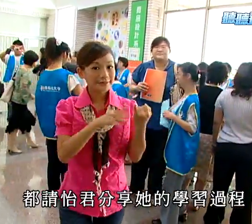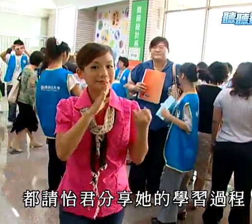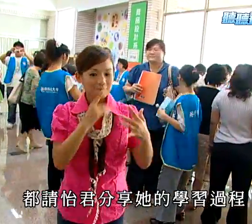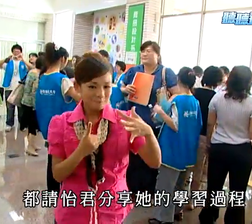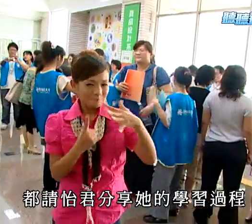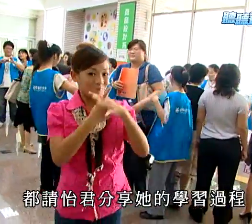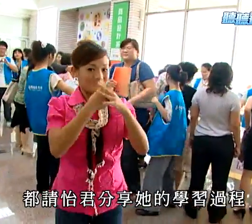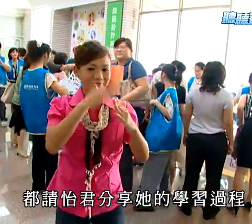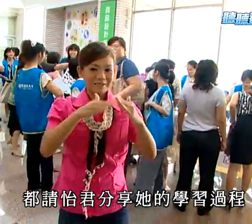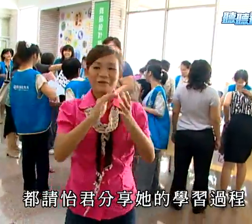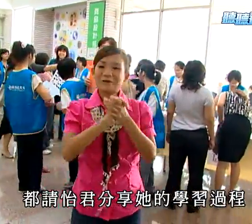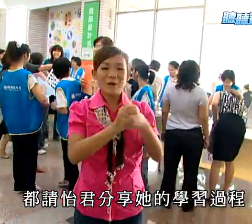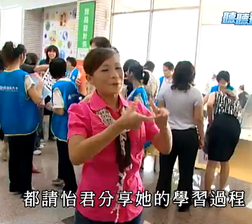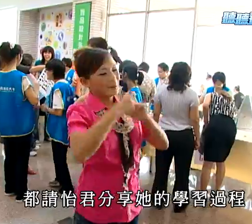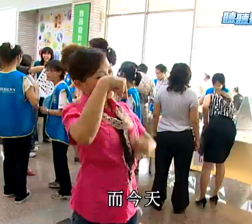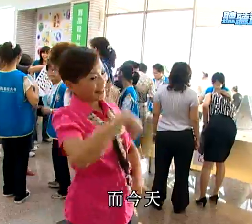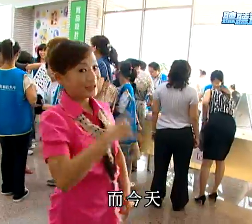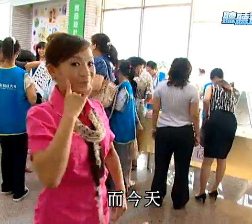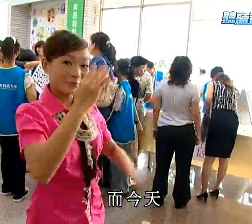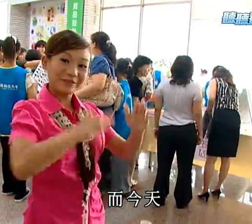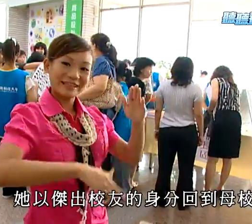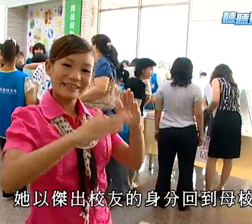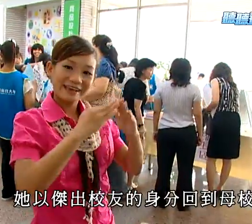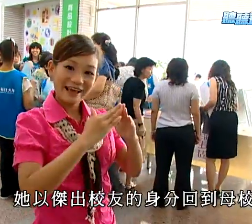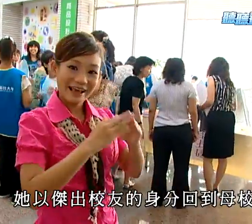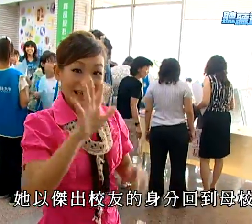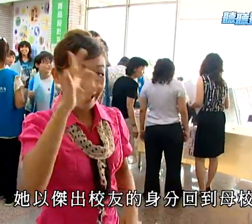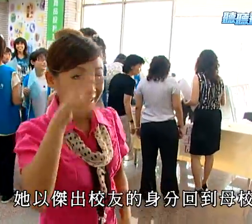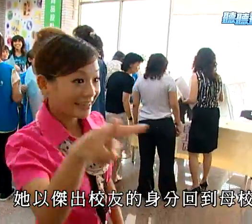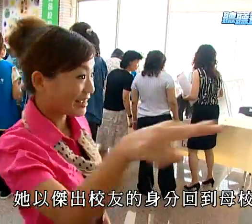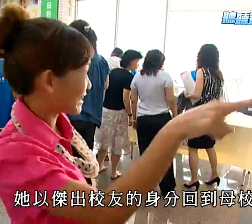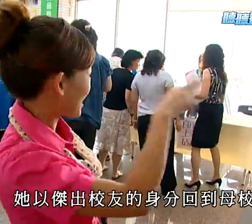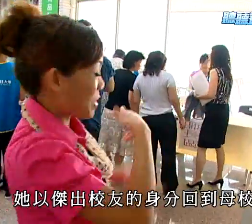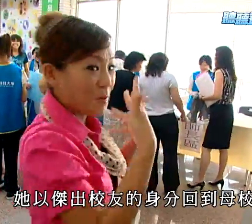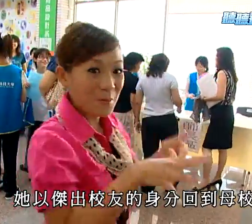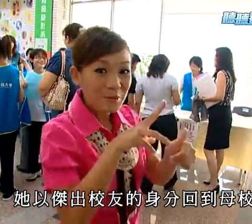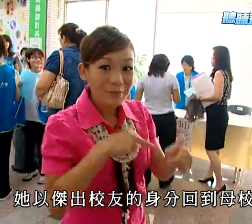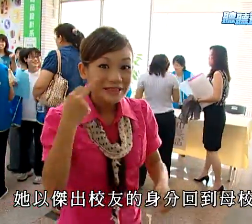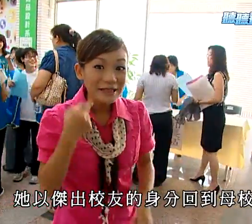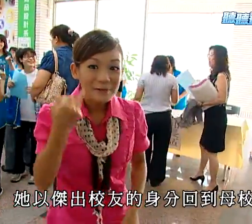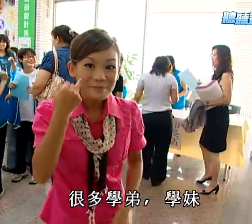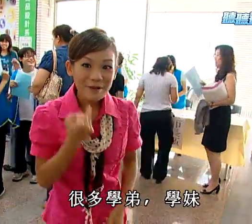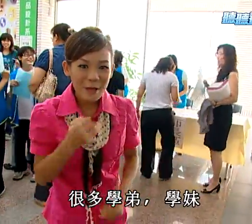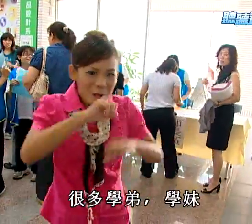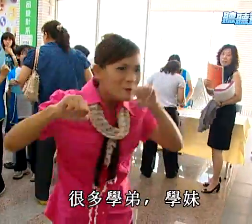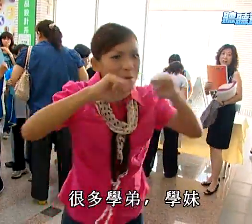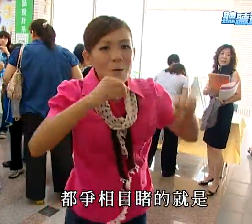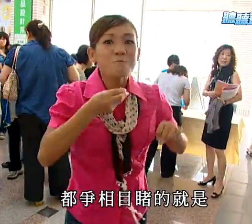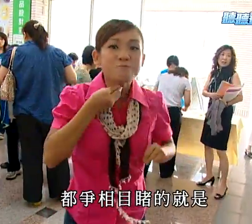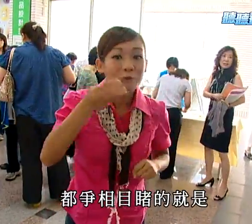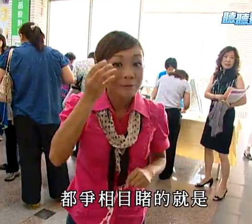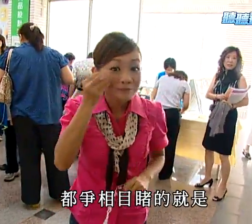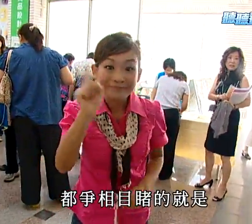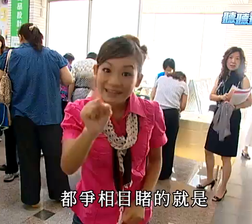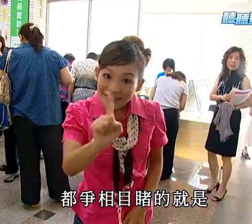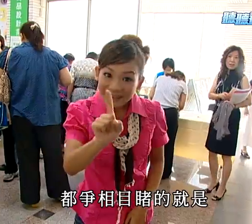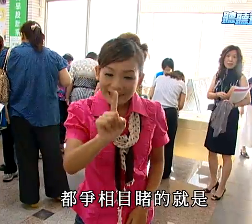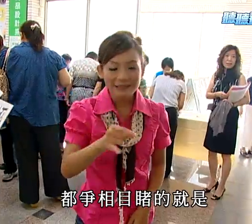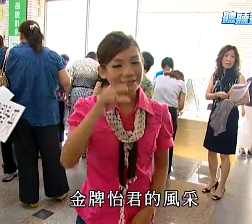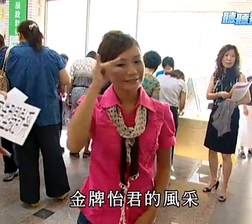的学习过程。而今天他以杰出校友的身份回到母校，很多学弟学妹都争相目睹的就是金牌怡